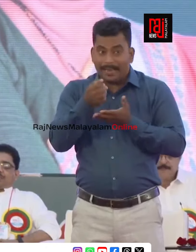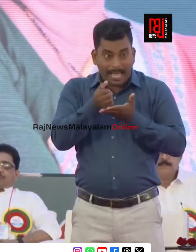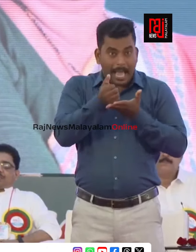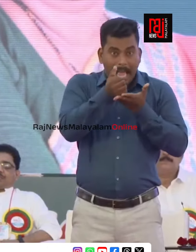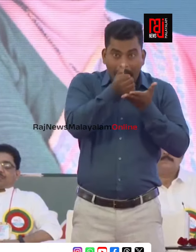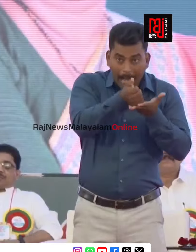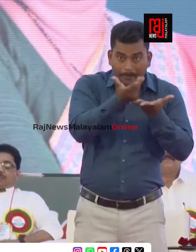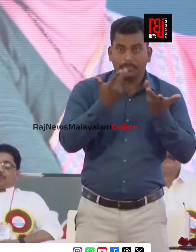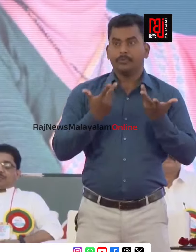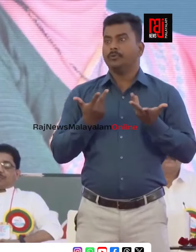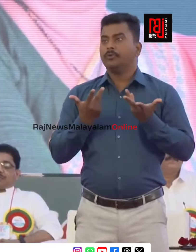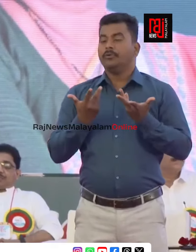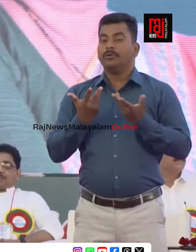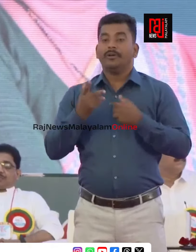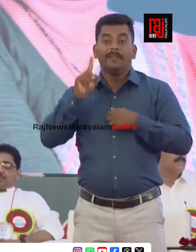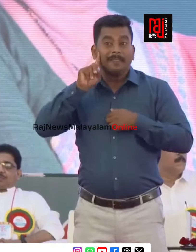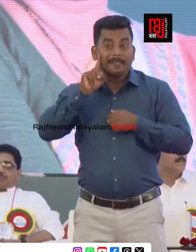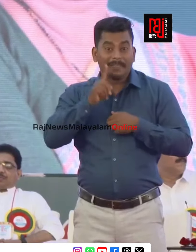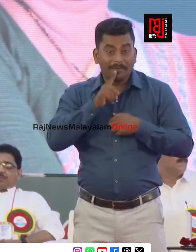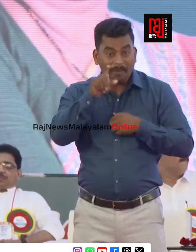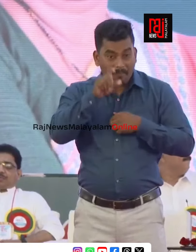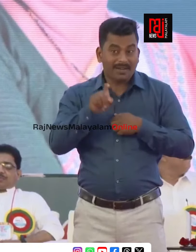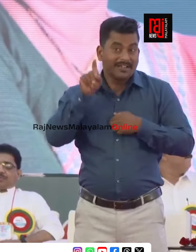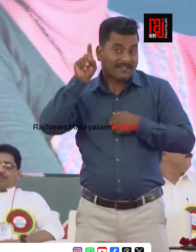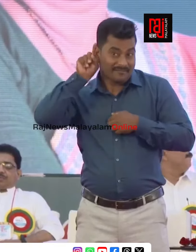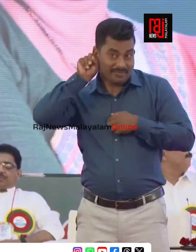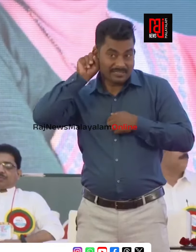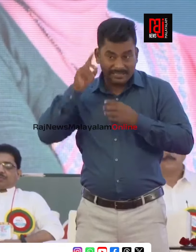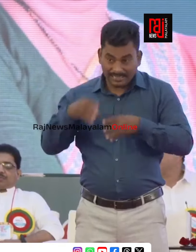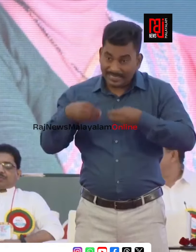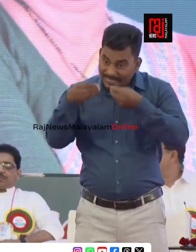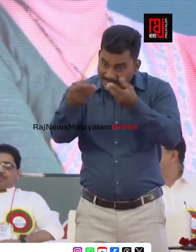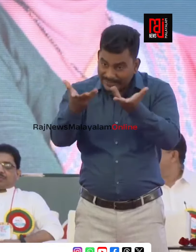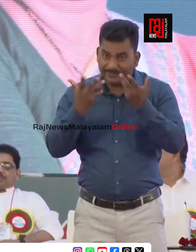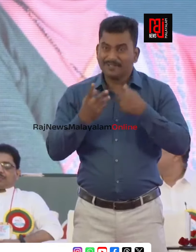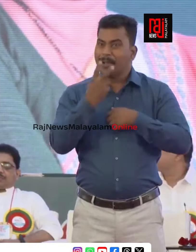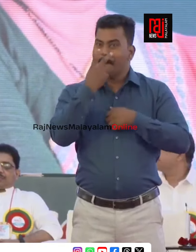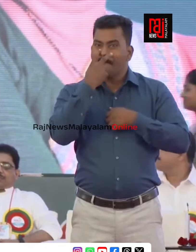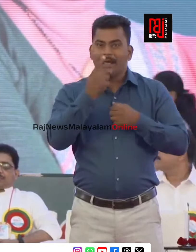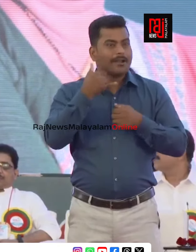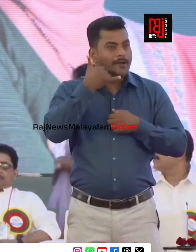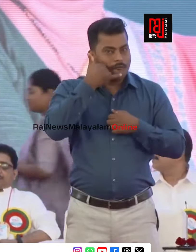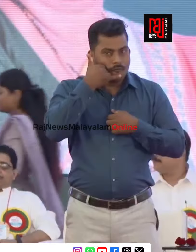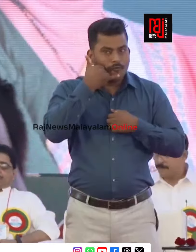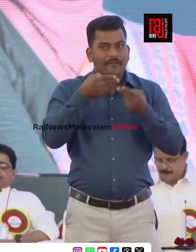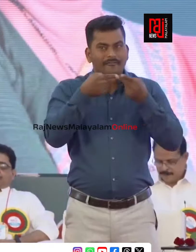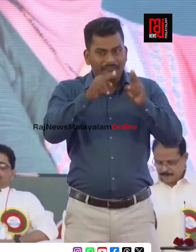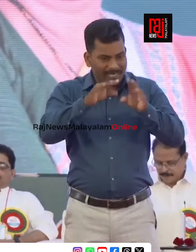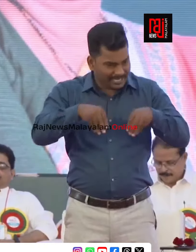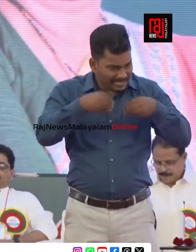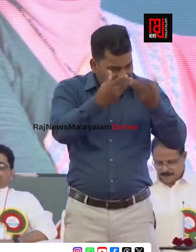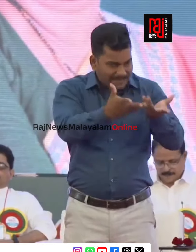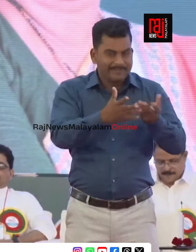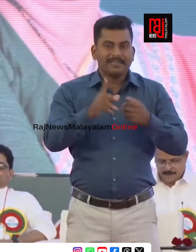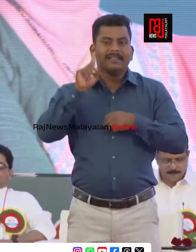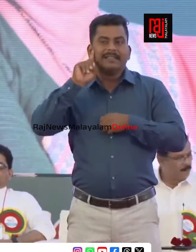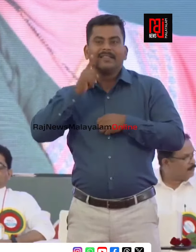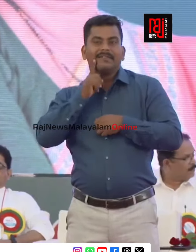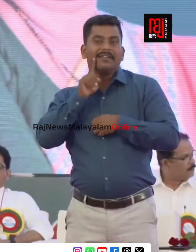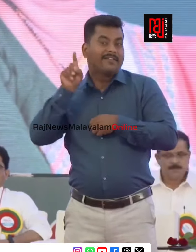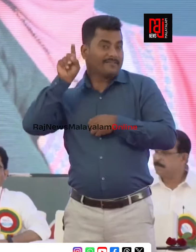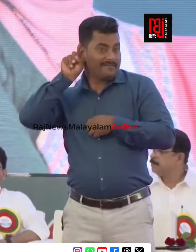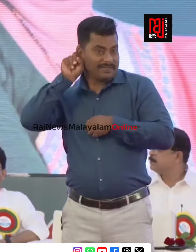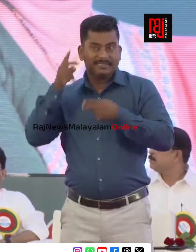നേരിടുന്നവർക്കും ശ്രവണ പരിമിതി നേരിടുന്നവർക്കും സഹായ ഉപകരണങ്ങൾ വിതരണം ചെയ്തുകൊണ്ടുമൊക്കെ തന്നെ മാതൃകാപരമായ